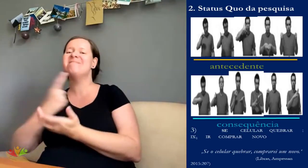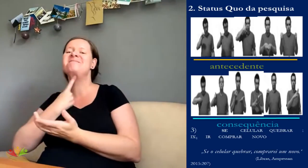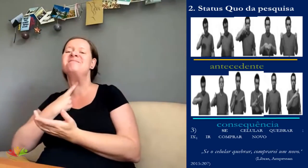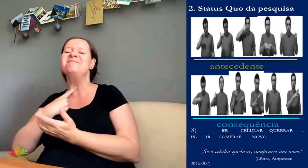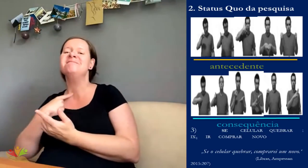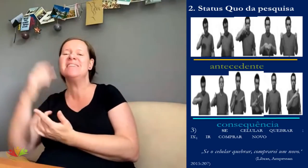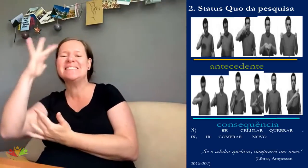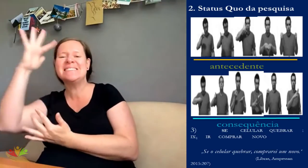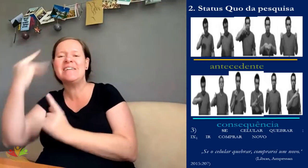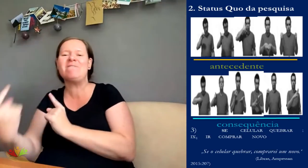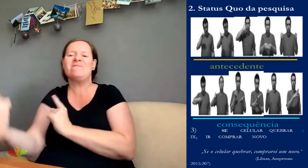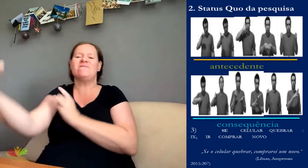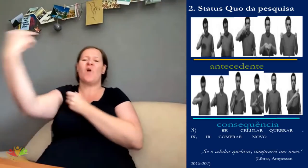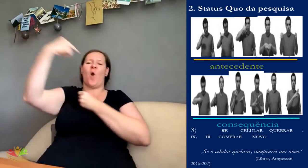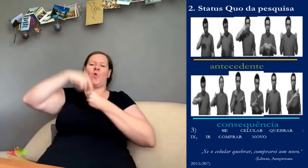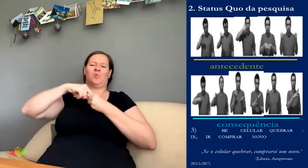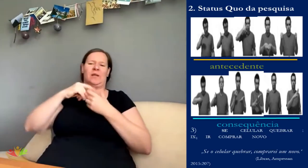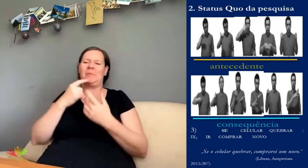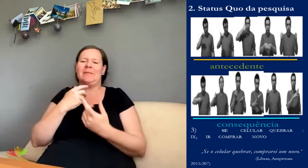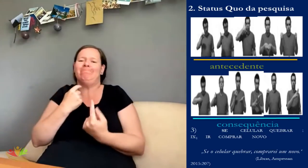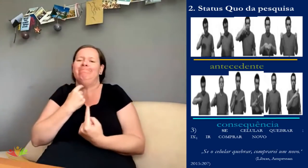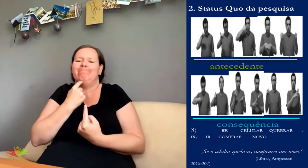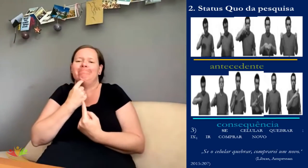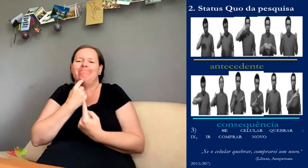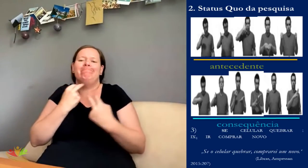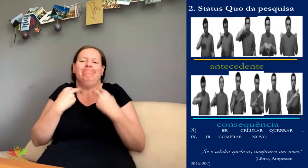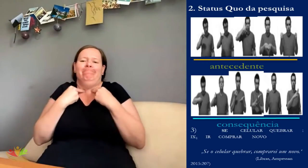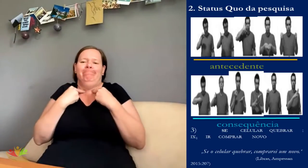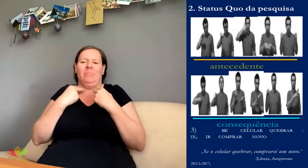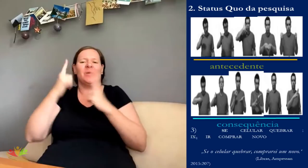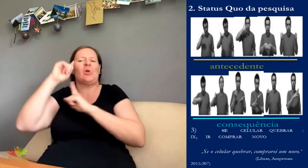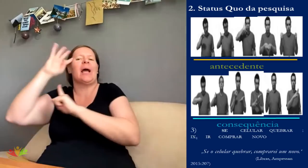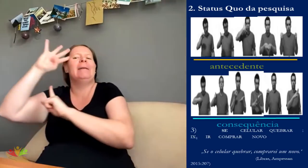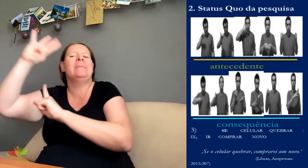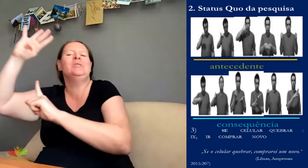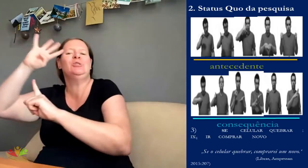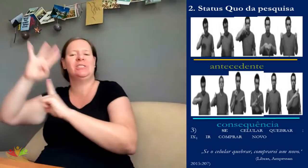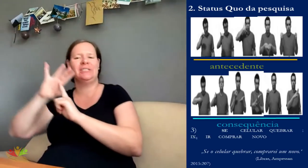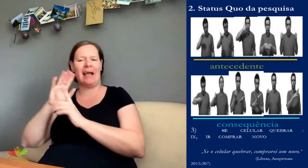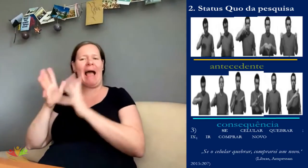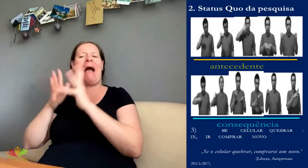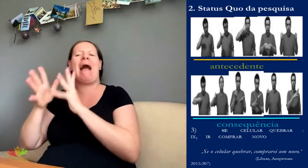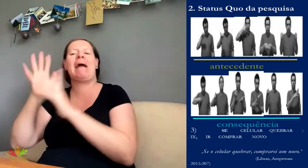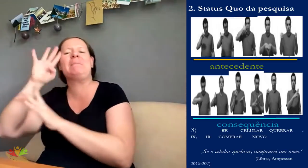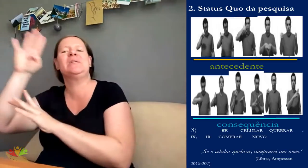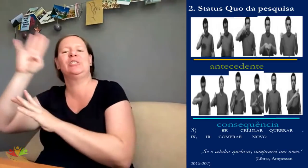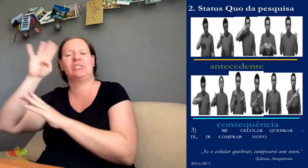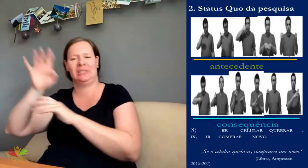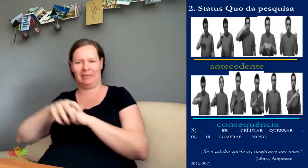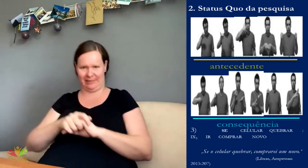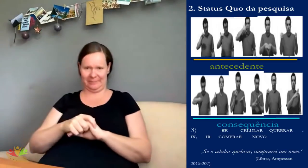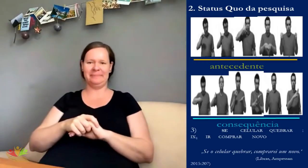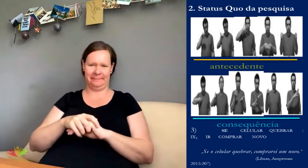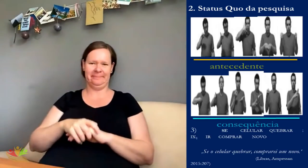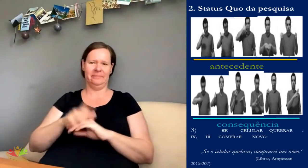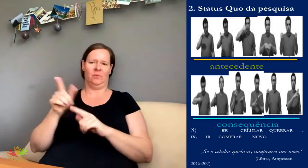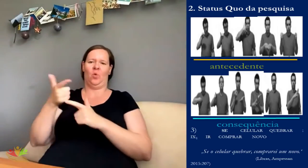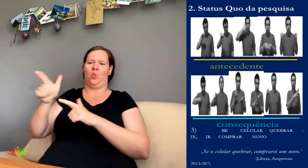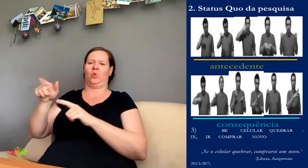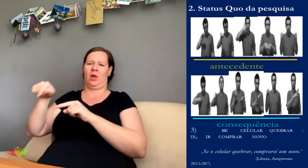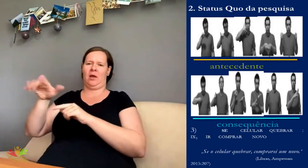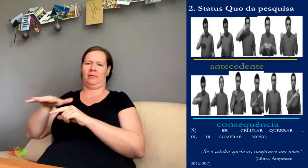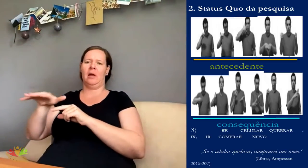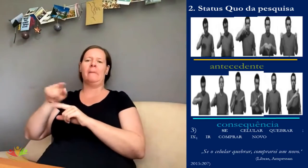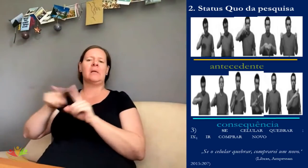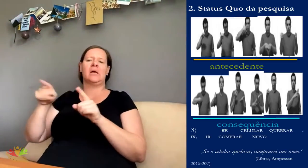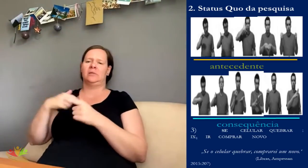não são necessariamente realidades. Ou seja, está no campo das possibilidades, coisas sobre